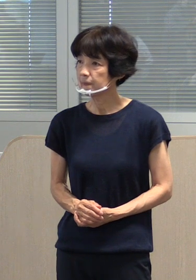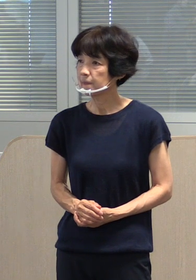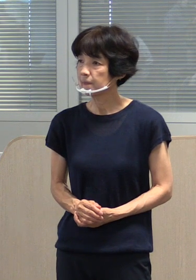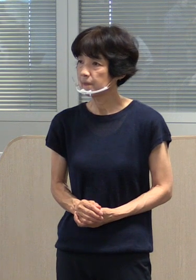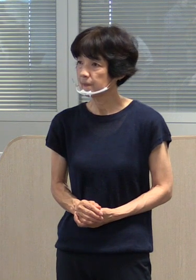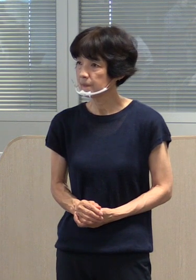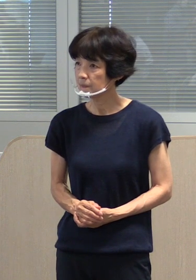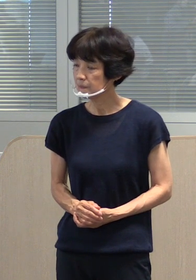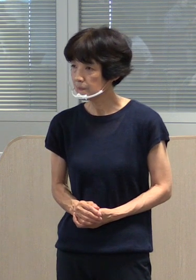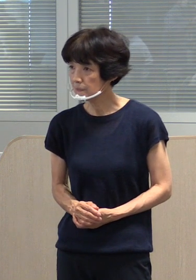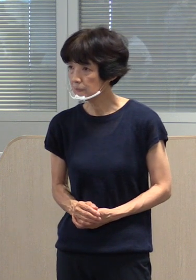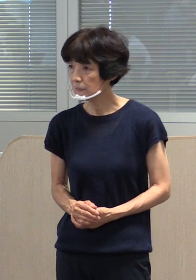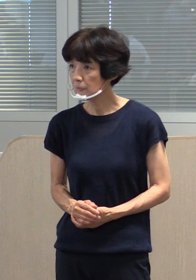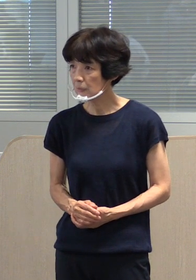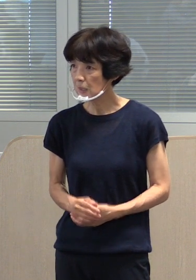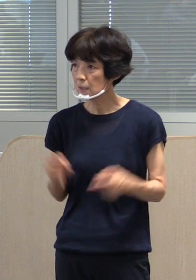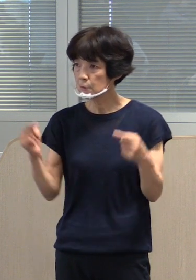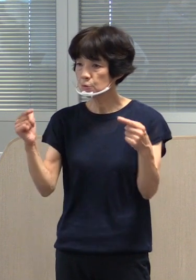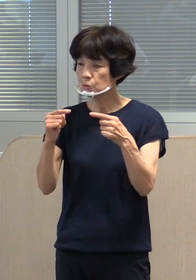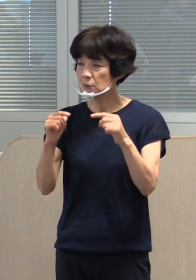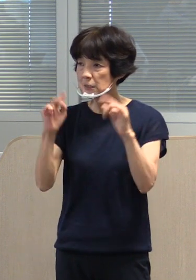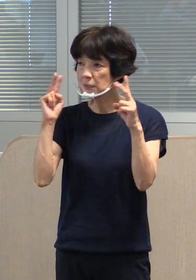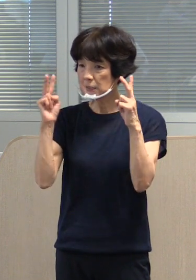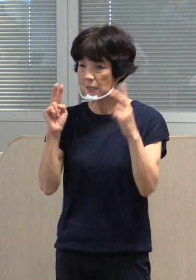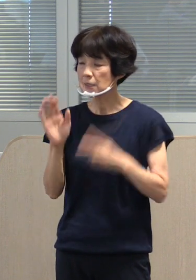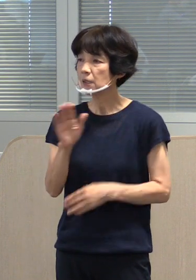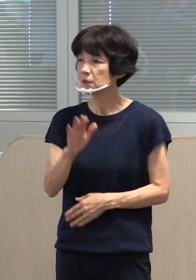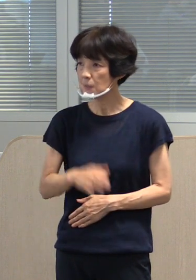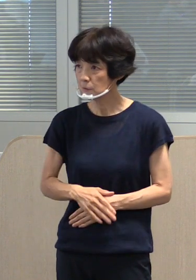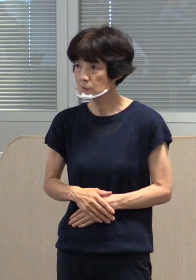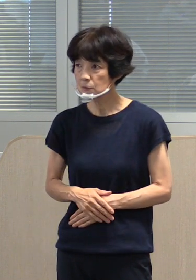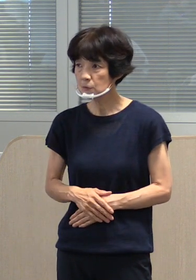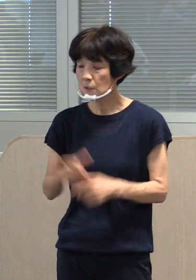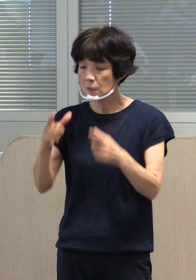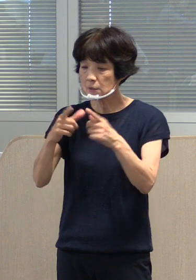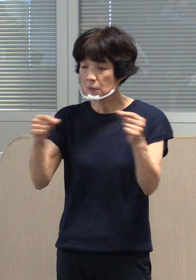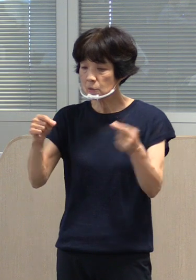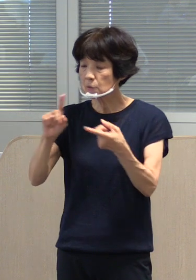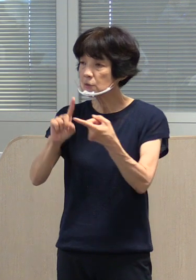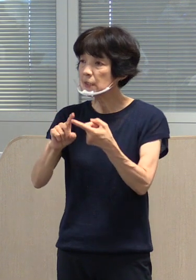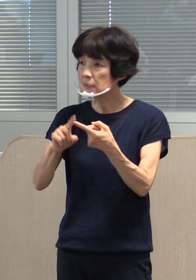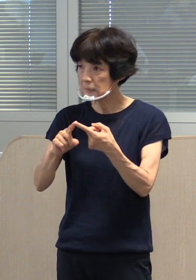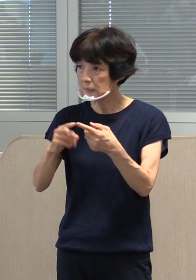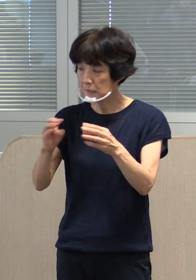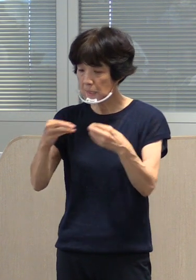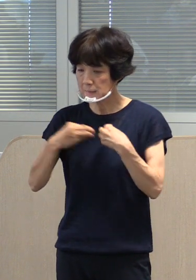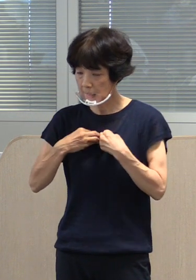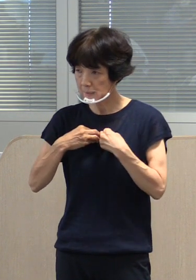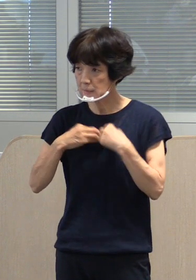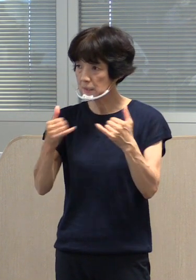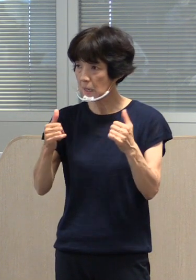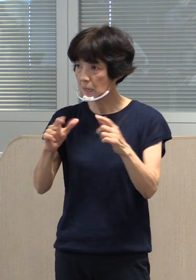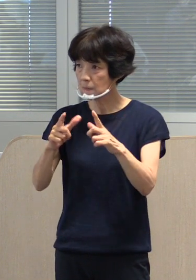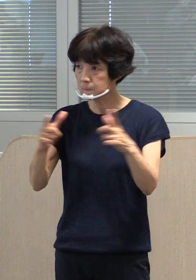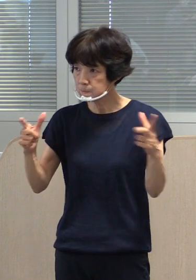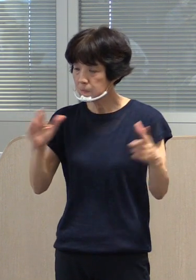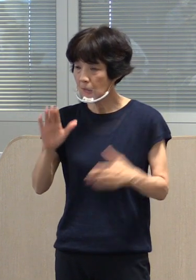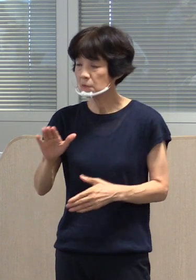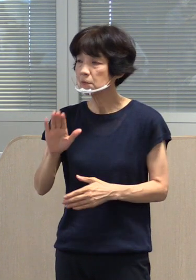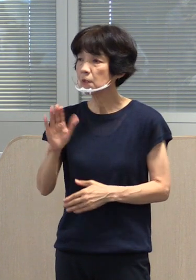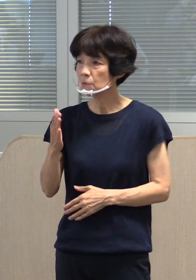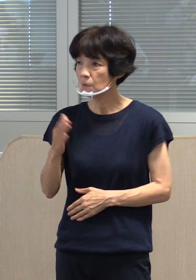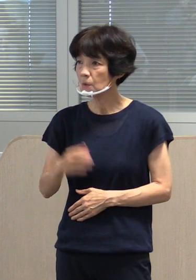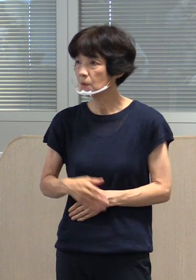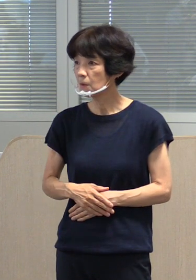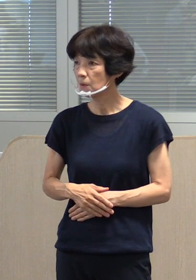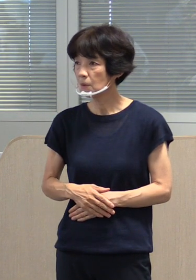先生、時事通信社の越田氏と申します。 はい。 全国的に感染者が急増している中で、まあ、最初の質問でもありましたが、